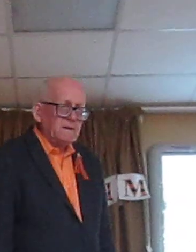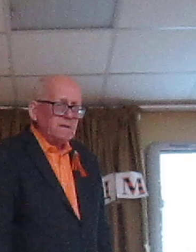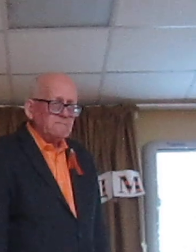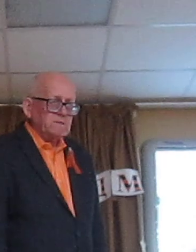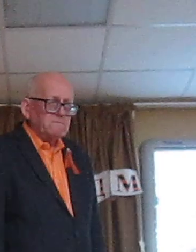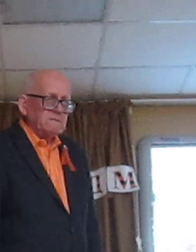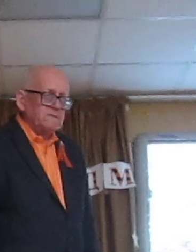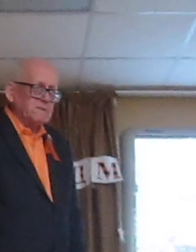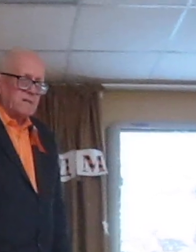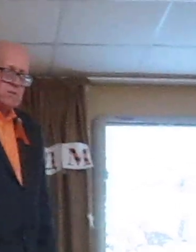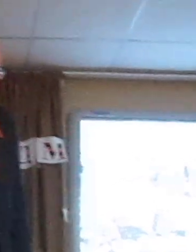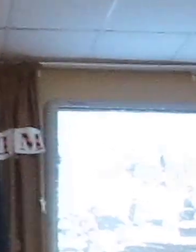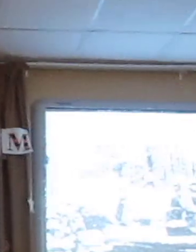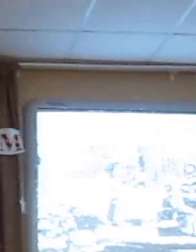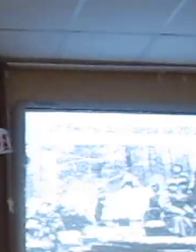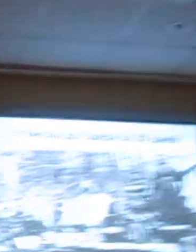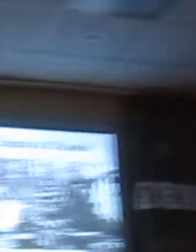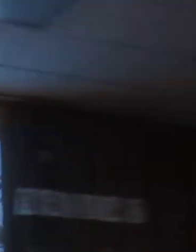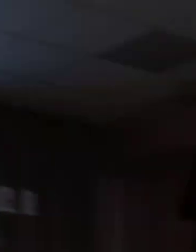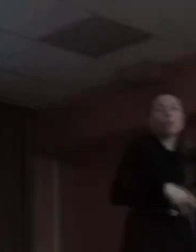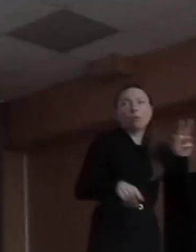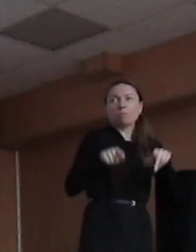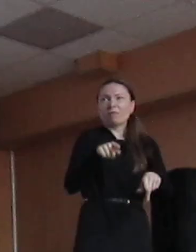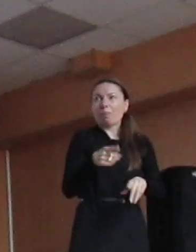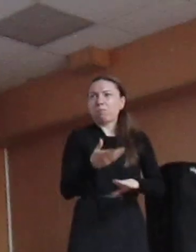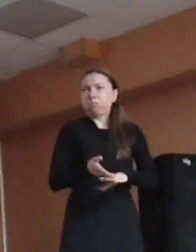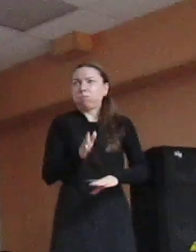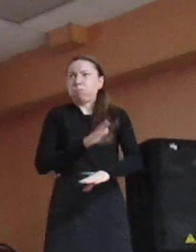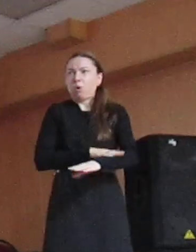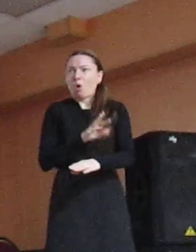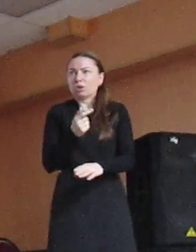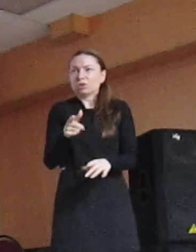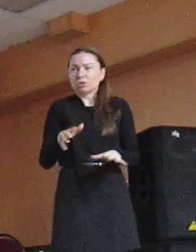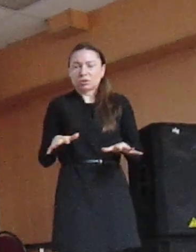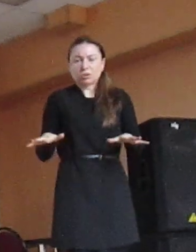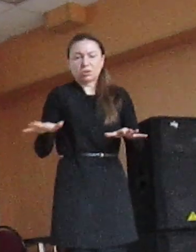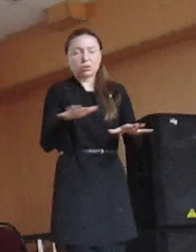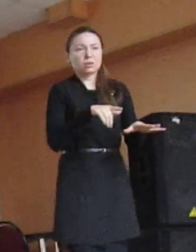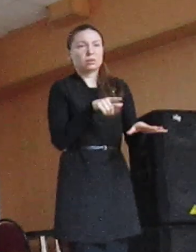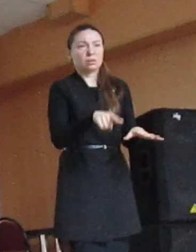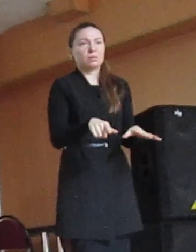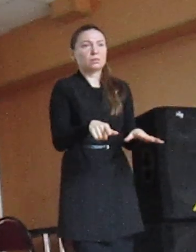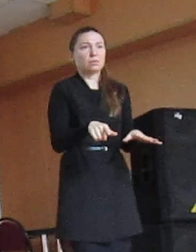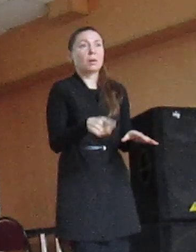неблагодарная. Вот вы знаете, что это сегодня самая такая яро нас ненавидящая.